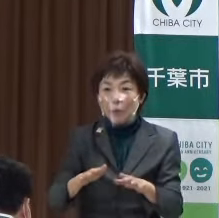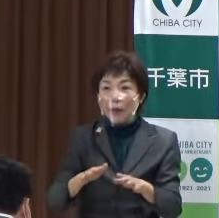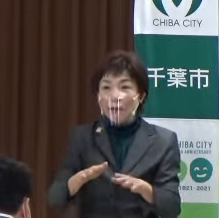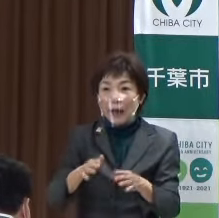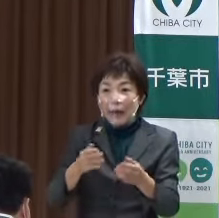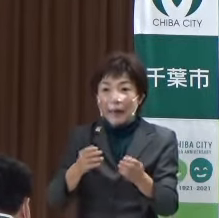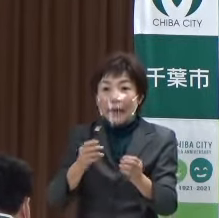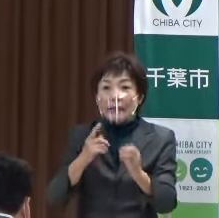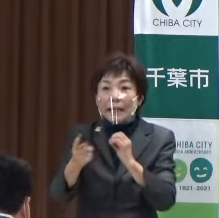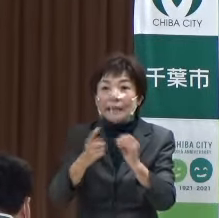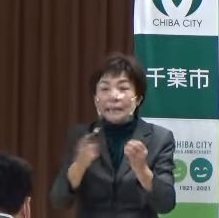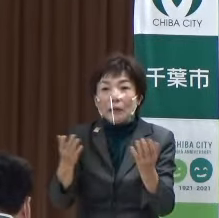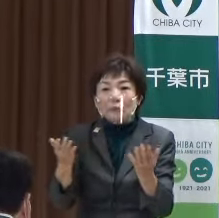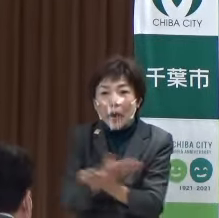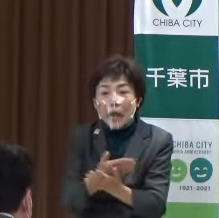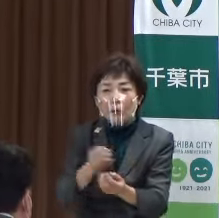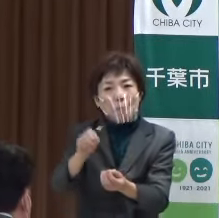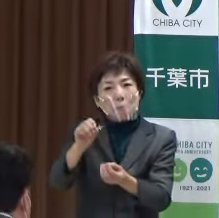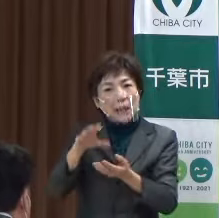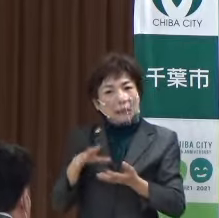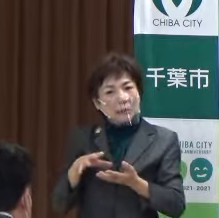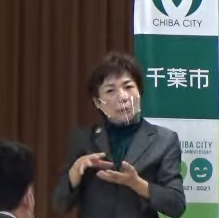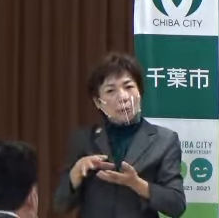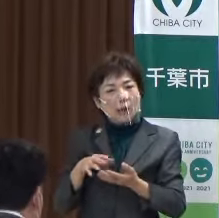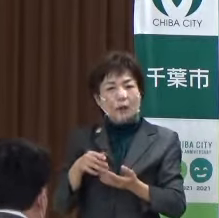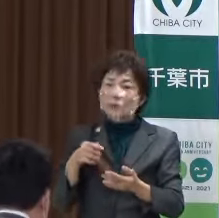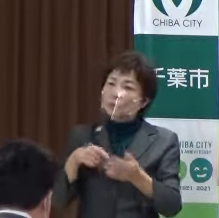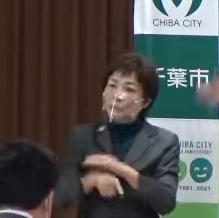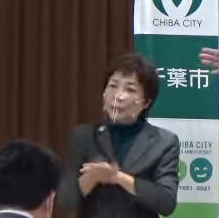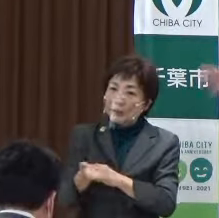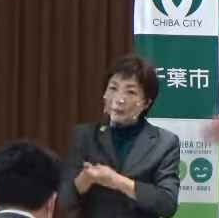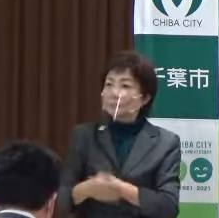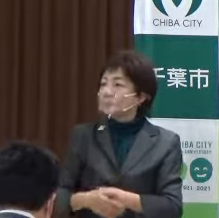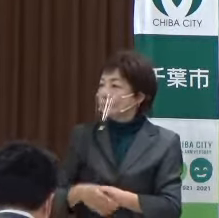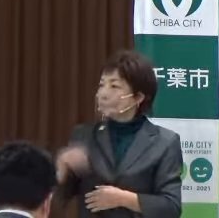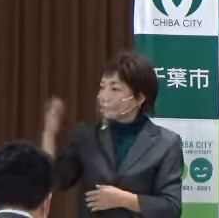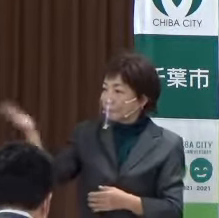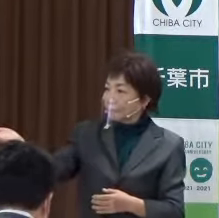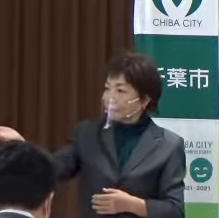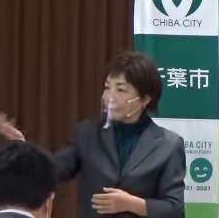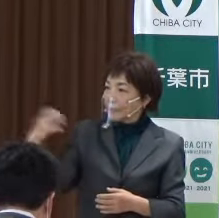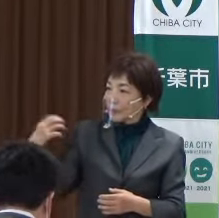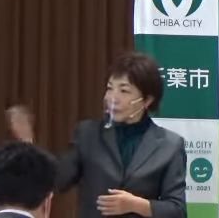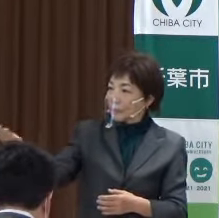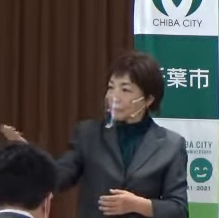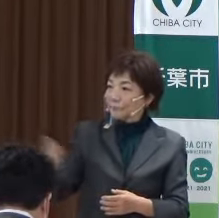そのデジタル化のメリットっていうのはどういうところにあるのか、ちょっと強調していただければ。